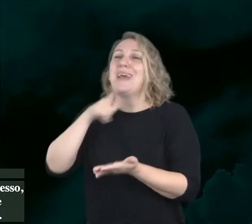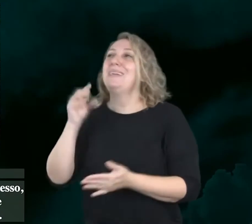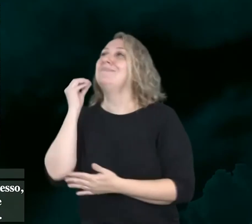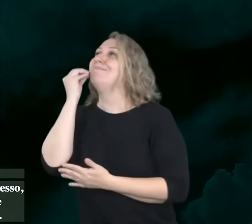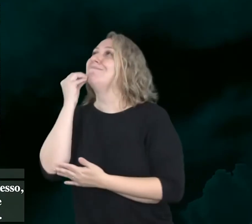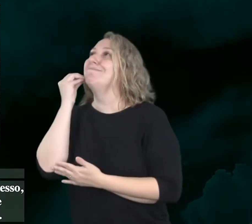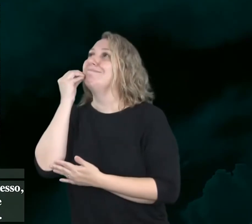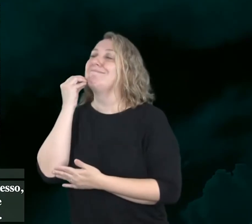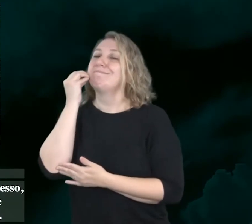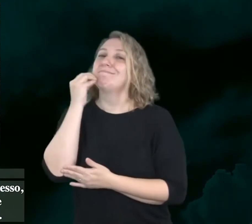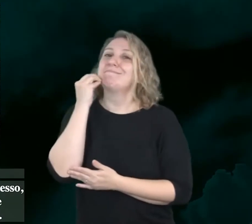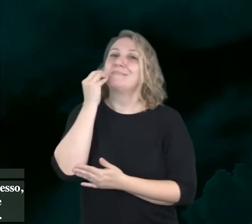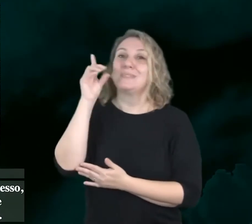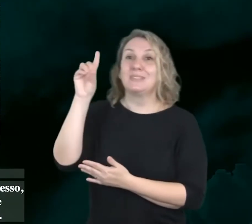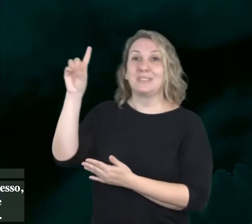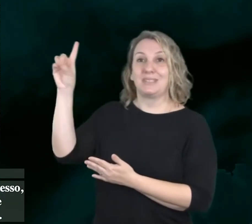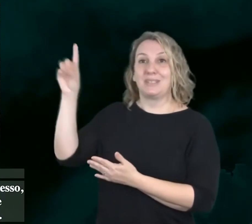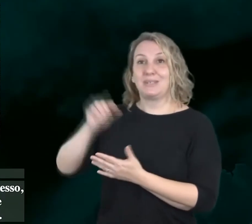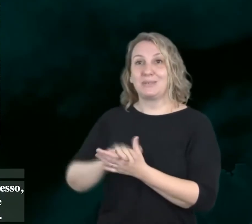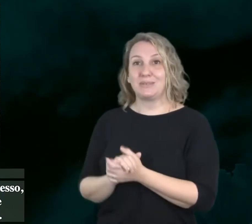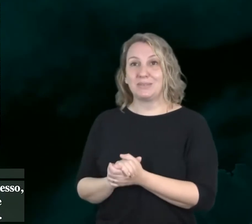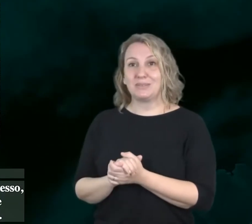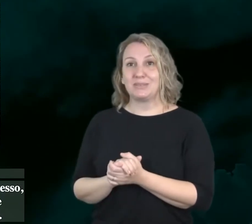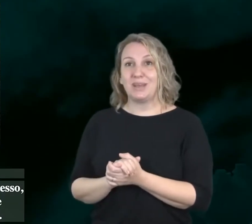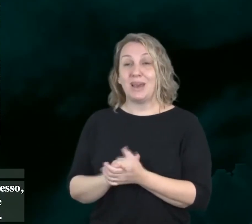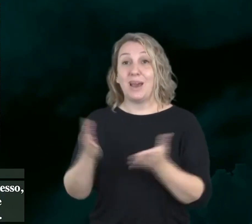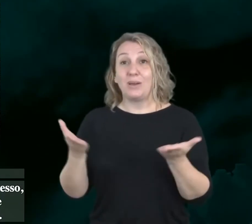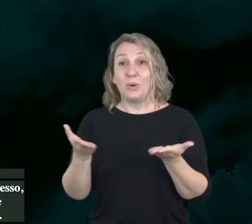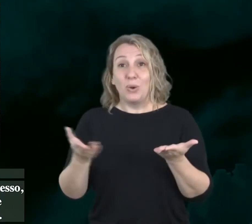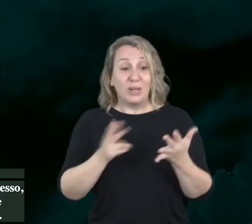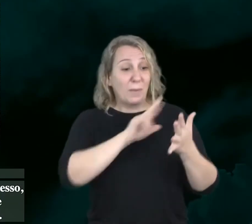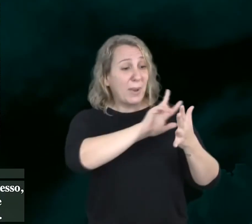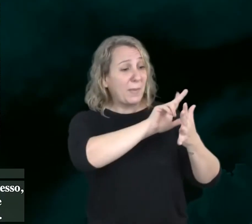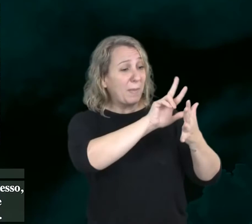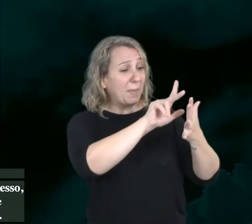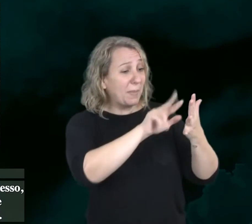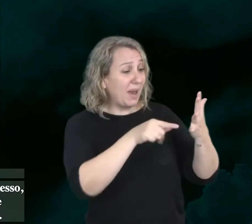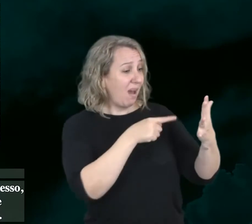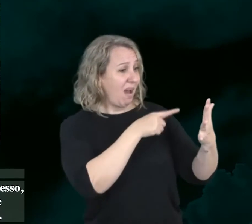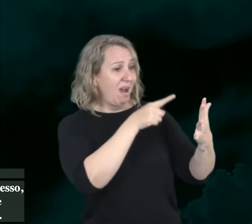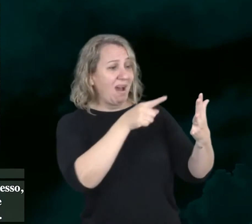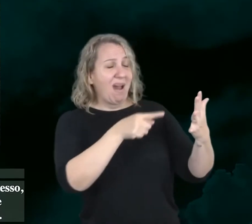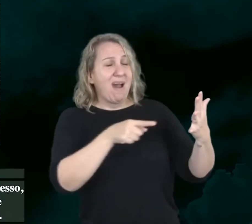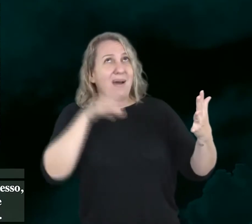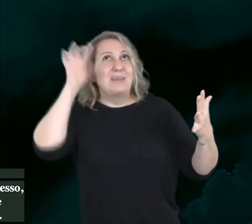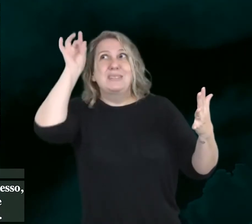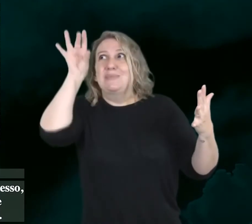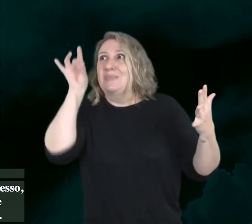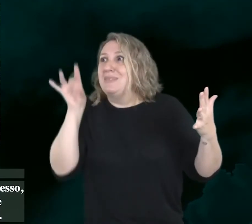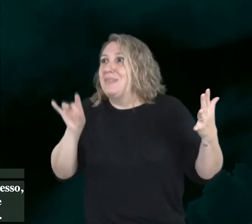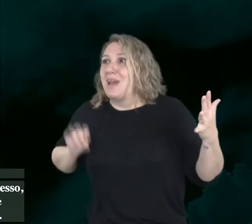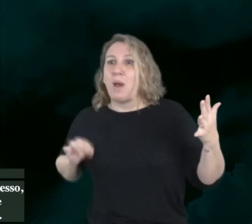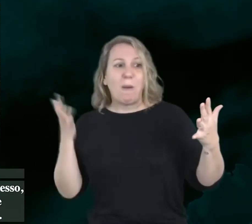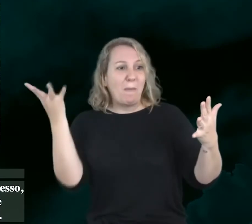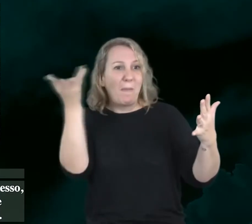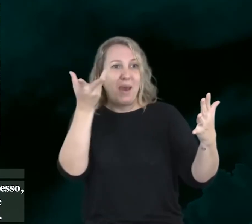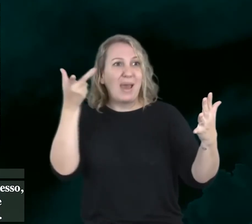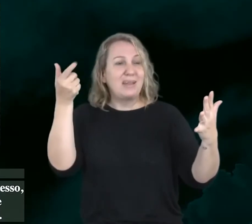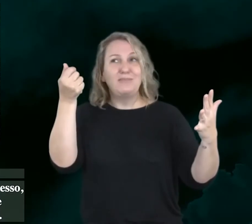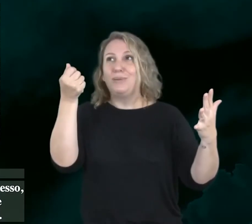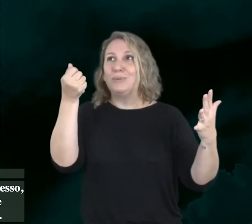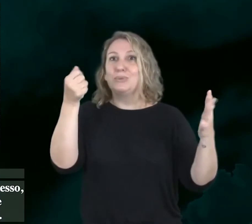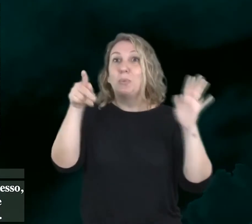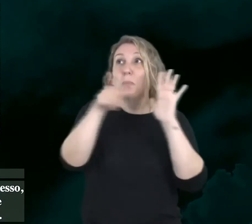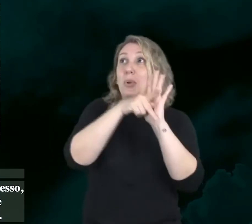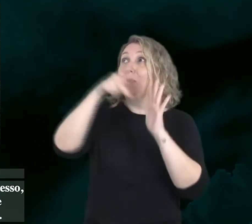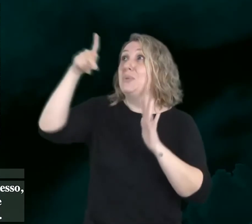graça, nós temos acesso a todas as riquezas de Deus, tudo que Deus é, os seus atributos e todas as virtudes de Cristo. Nós